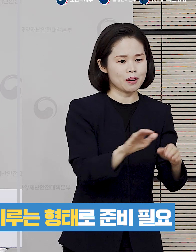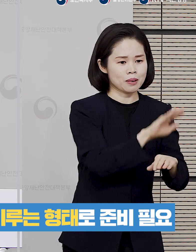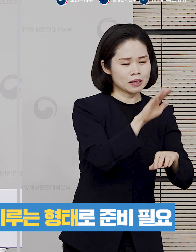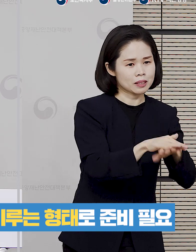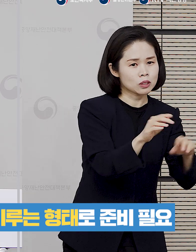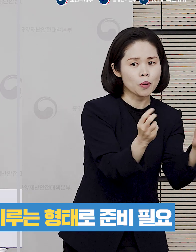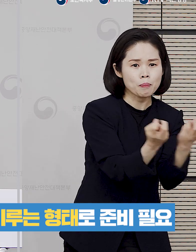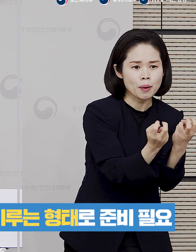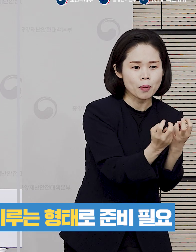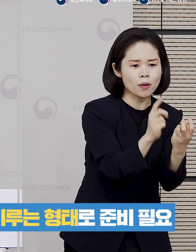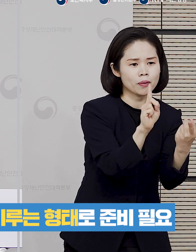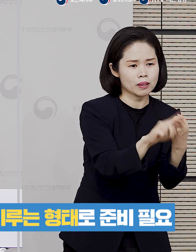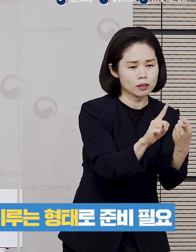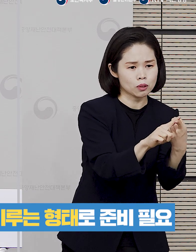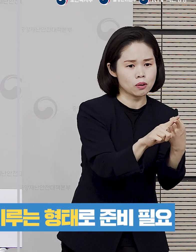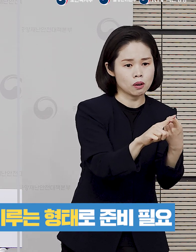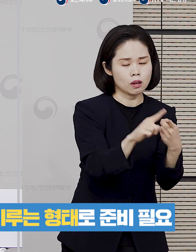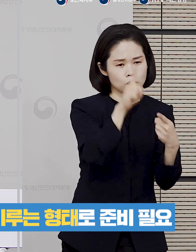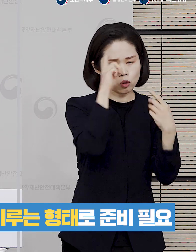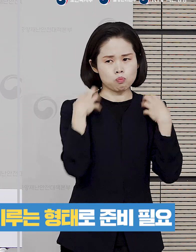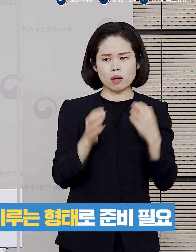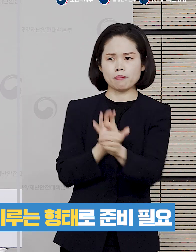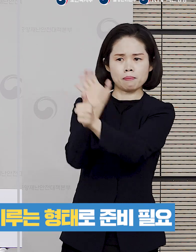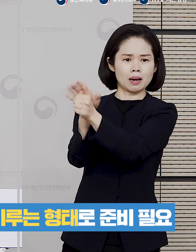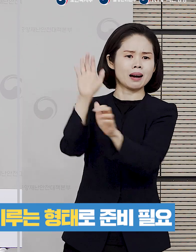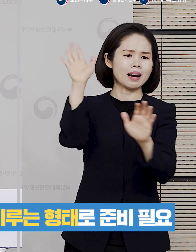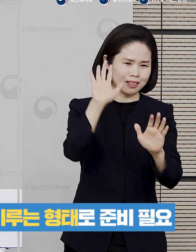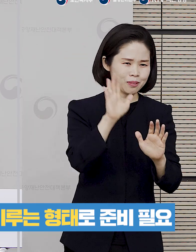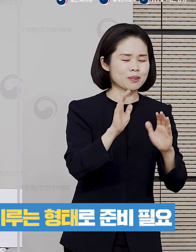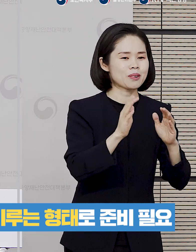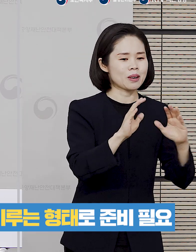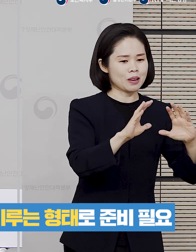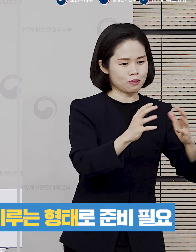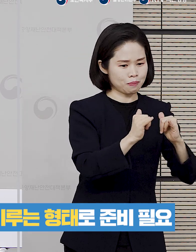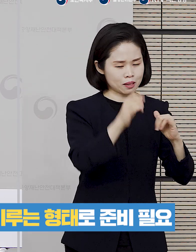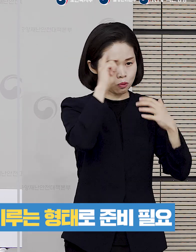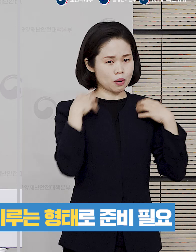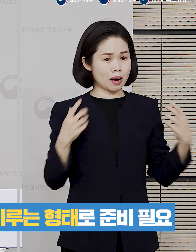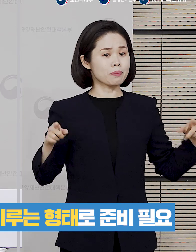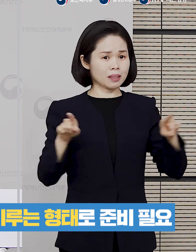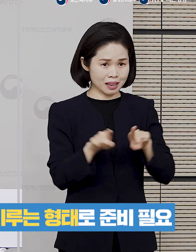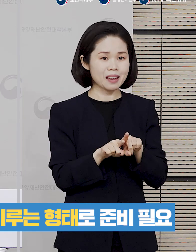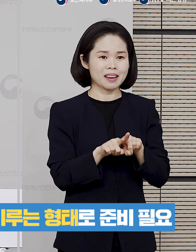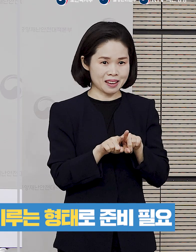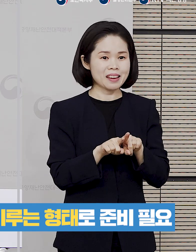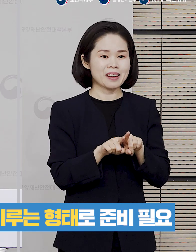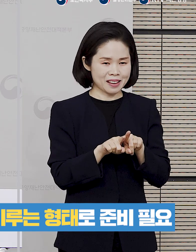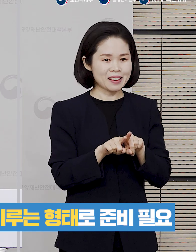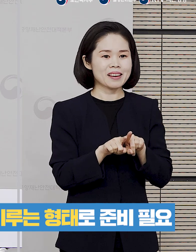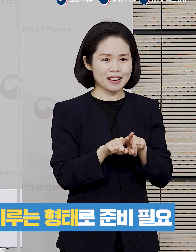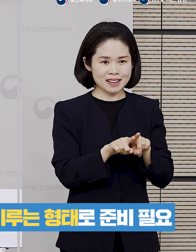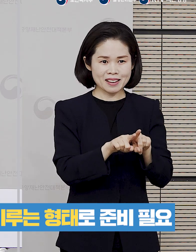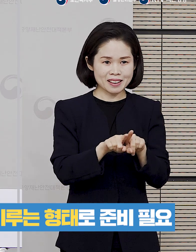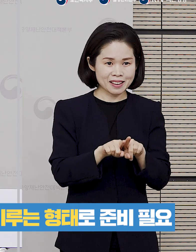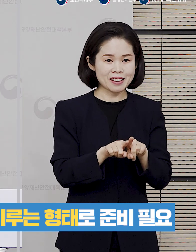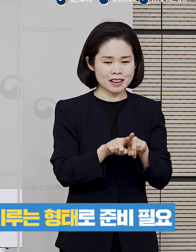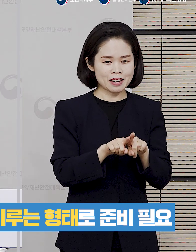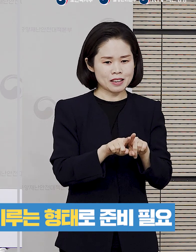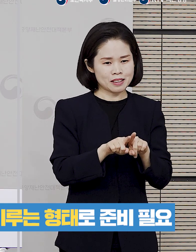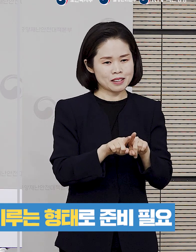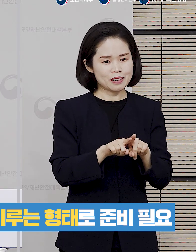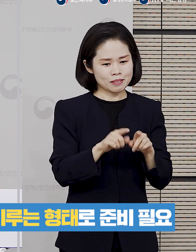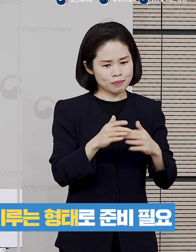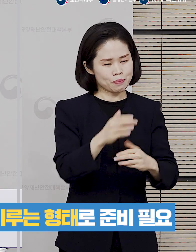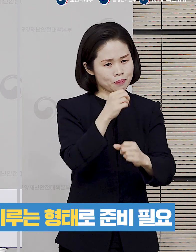맞게 우리는 이것을 어떻게 실천해 나갈지를 같이 고민하시는 개인 방역과 또 이러한 사회적 방역이